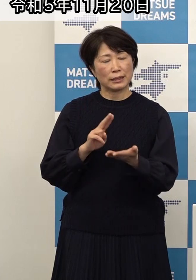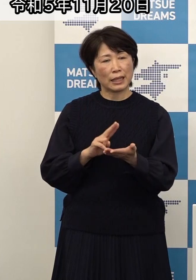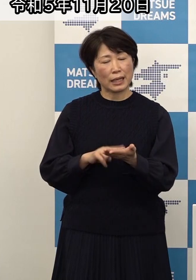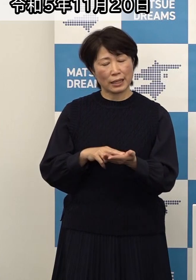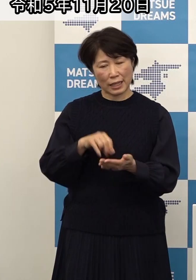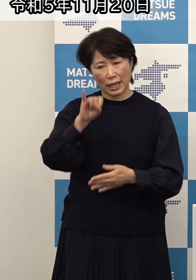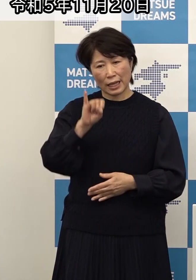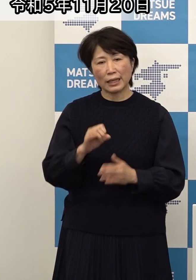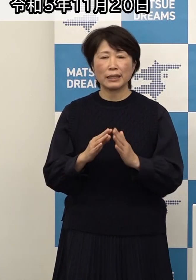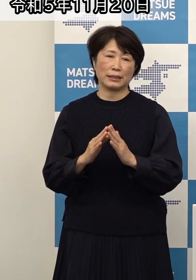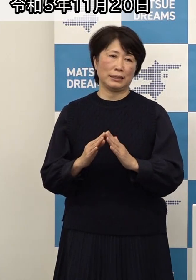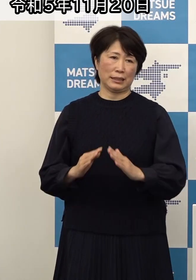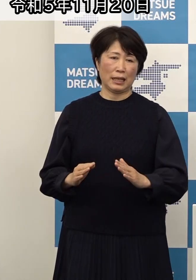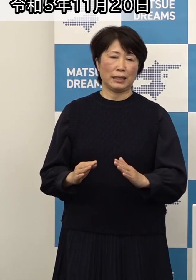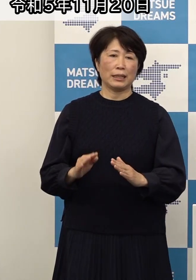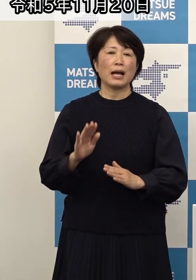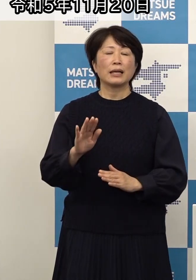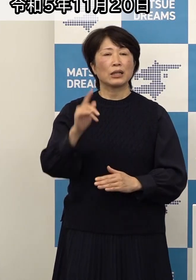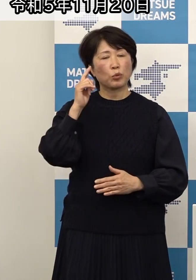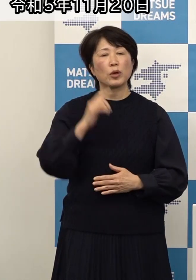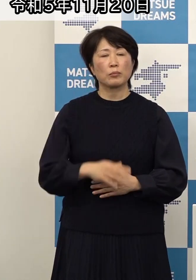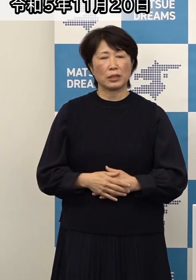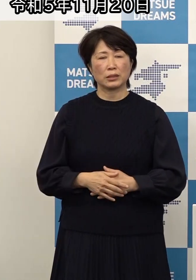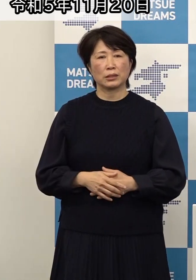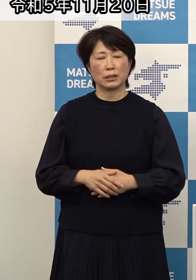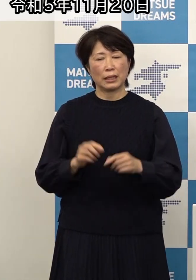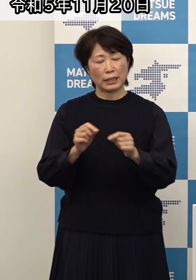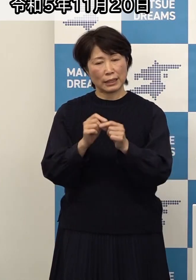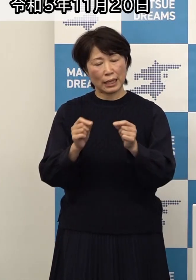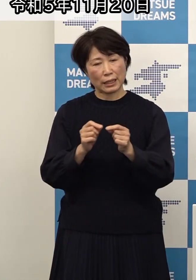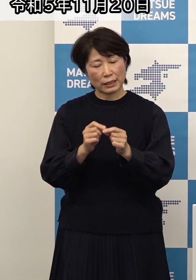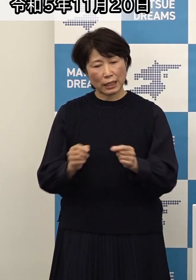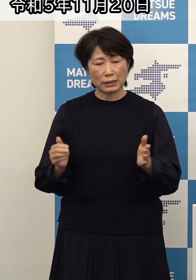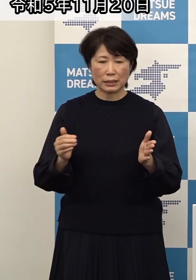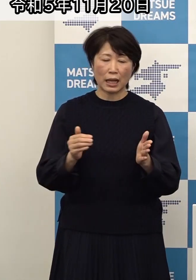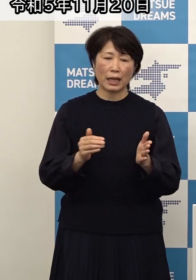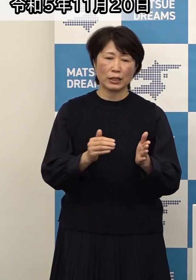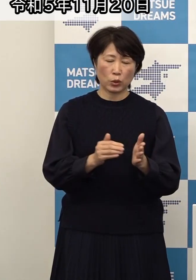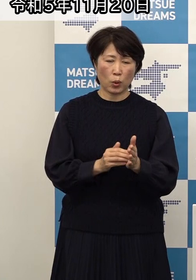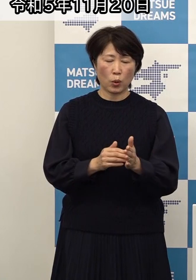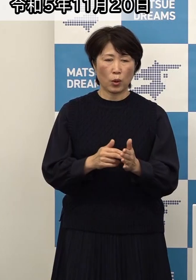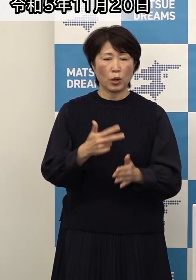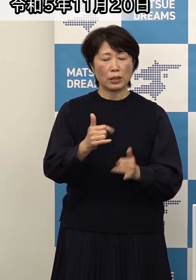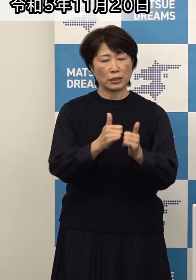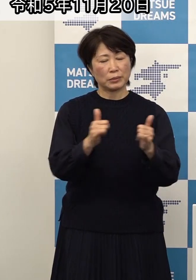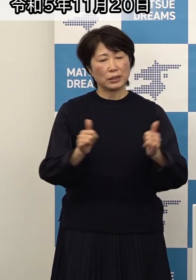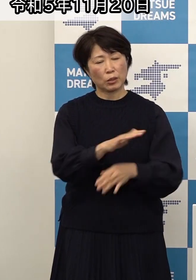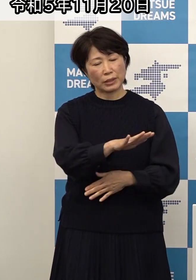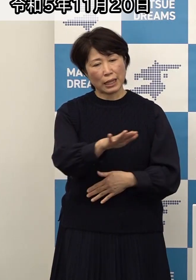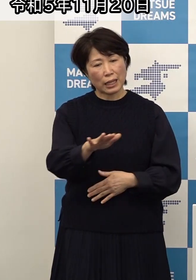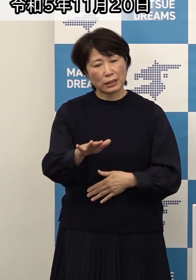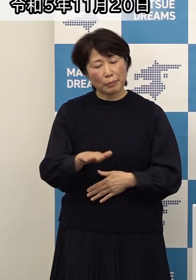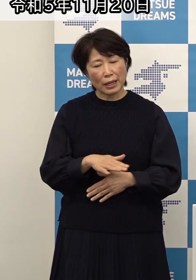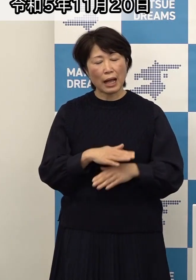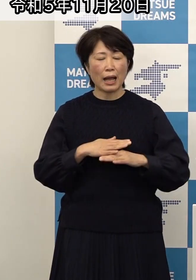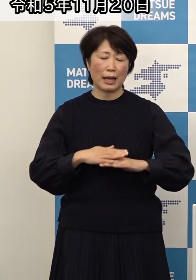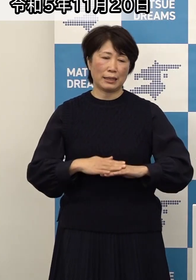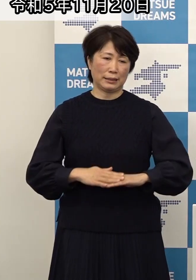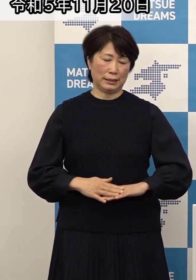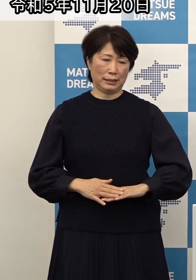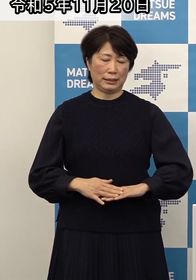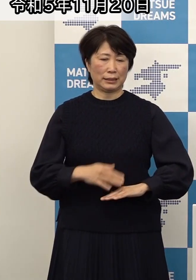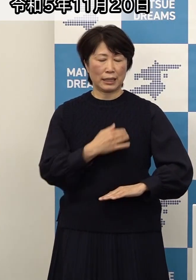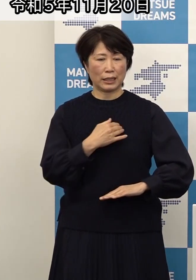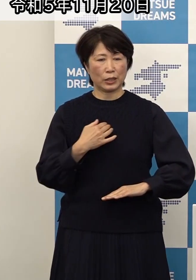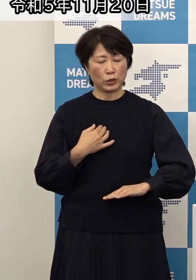。結果的に最終的に当然ですけども、需要家の皆さん、市民の皆さんがですね、やはり安心できるガスの供給